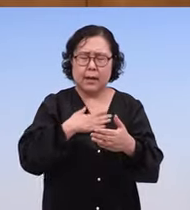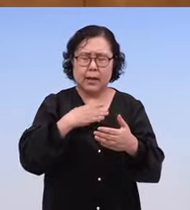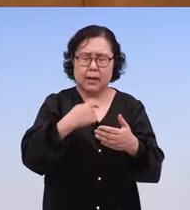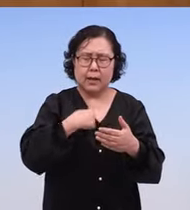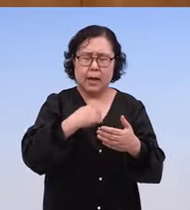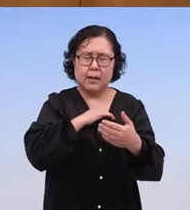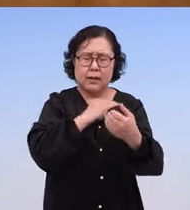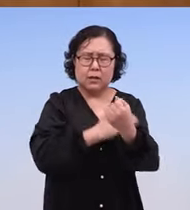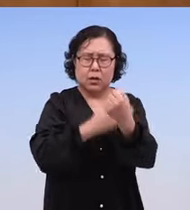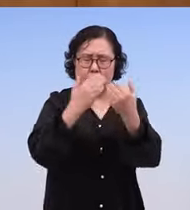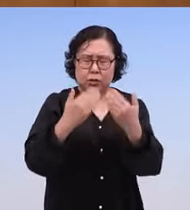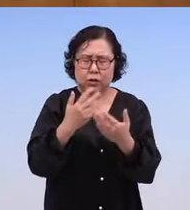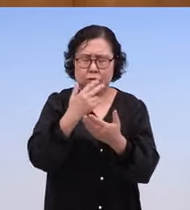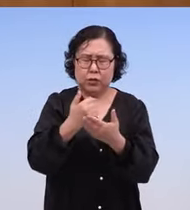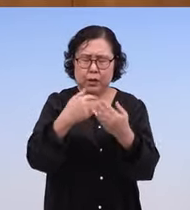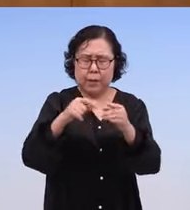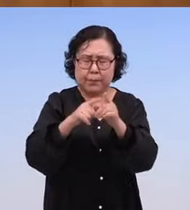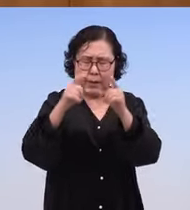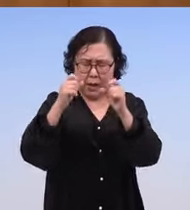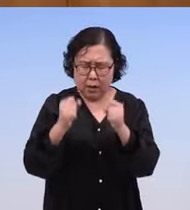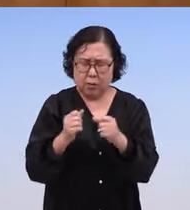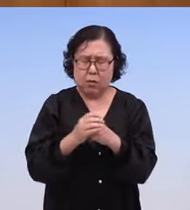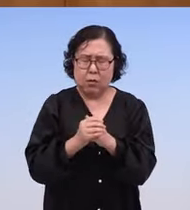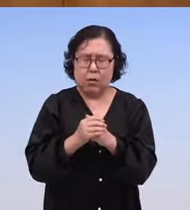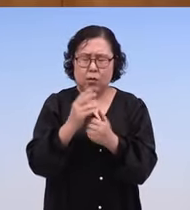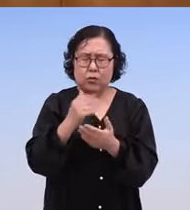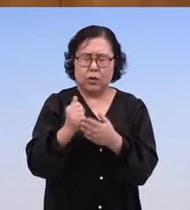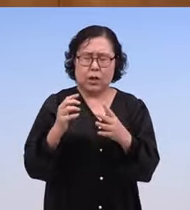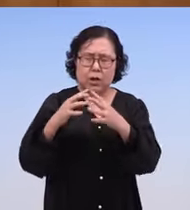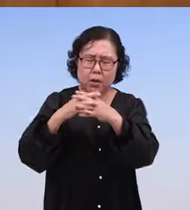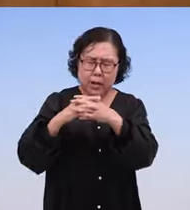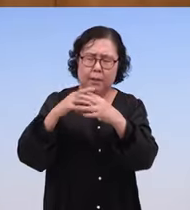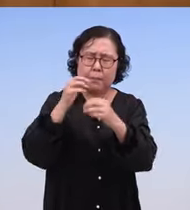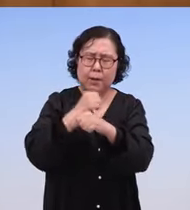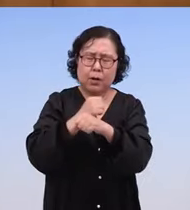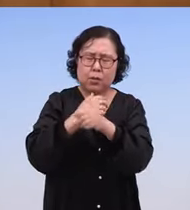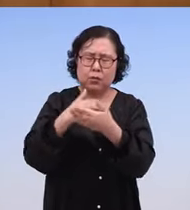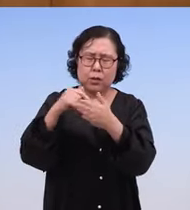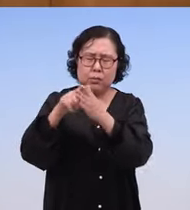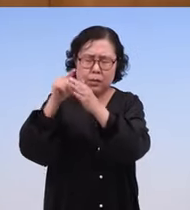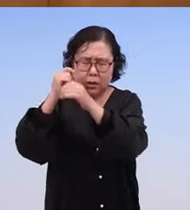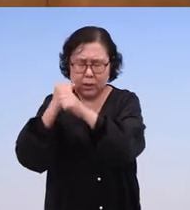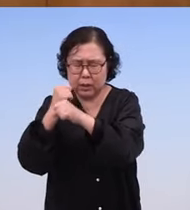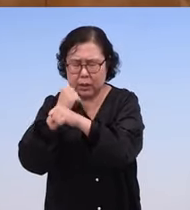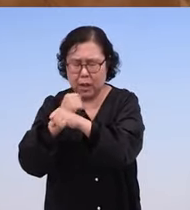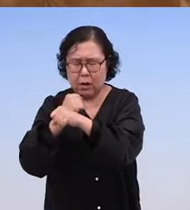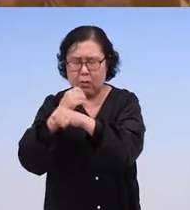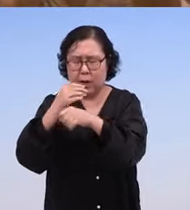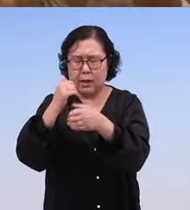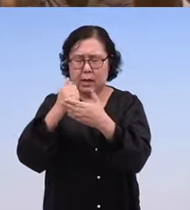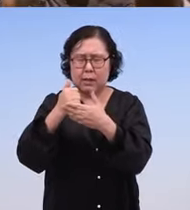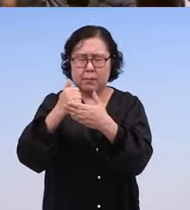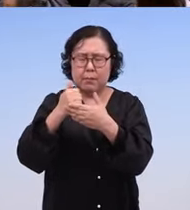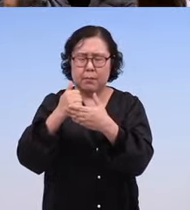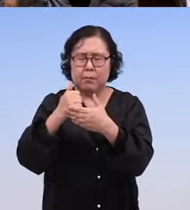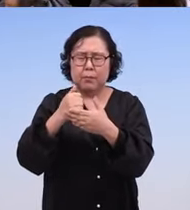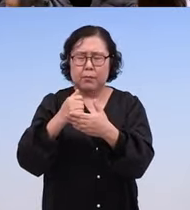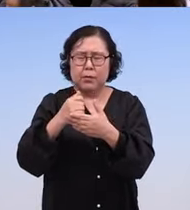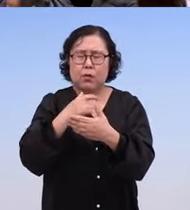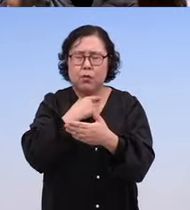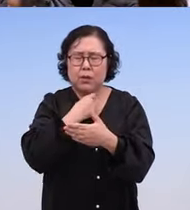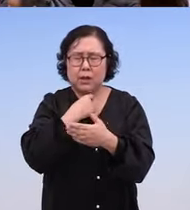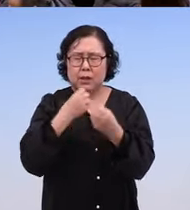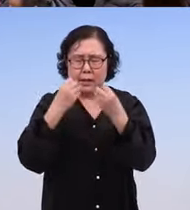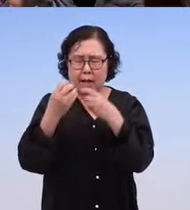능력 주시는 그분과 함께 동행하며 하나님 그분과 연합하며 그분을 의지하며 하나님 아버지 그분이 주시는 새